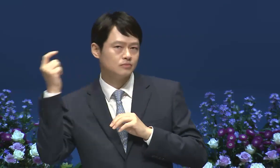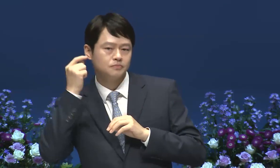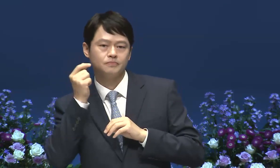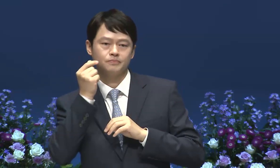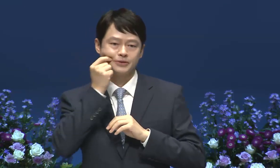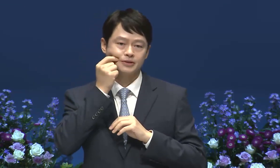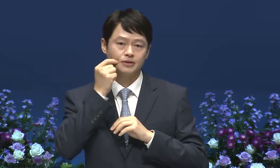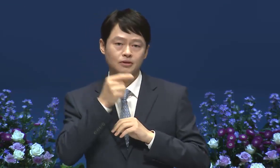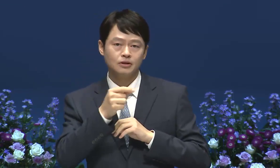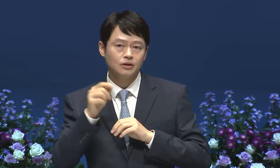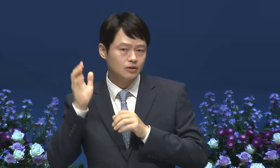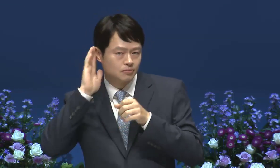나비는 소리를 들을 수 없습니다.